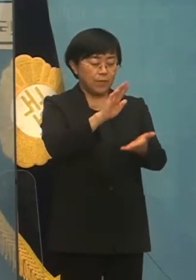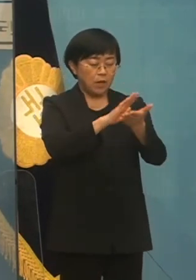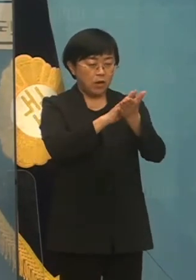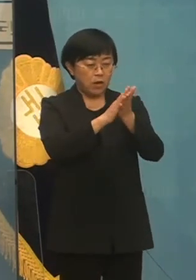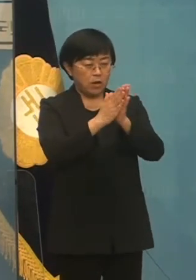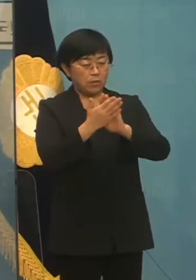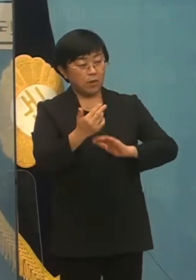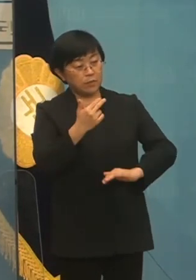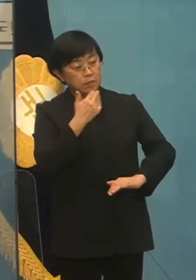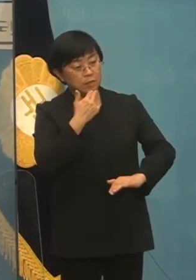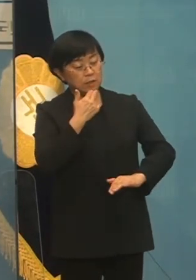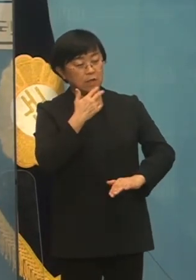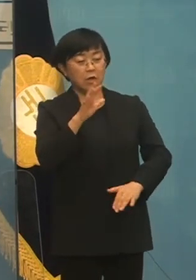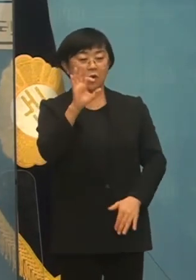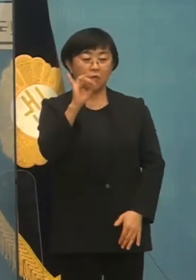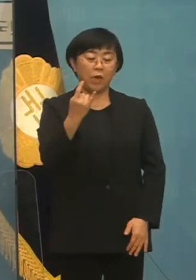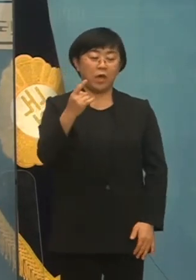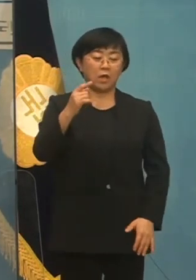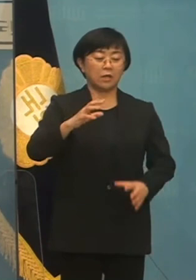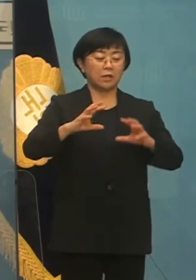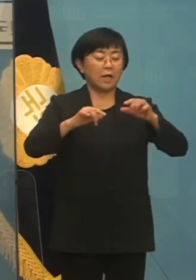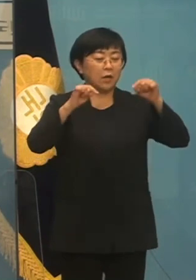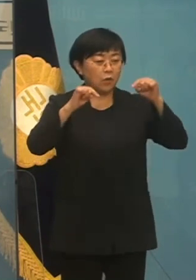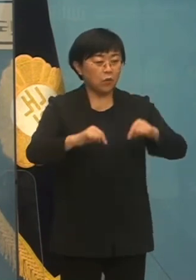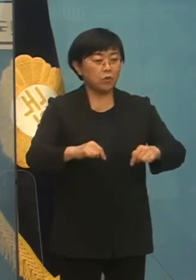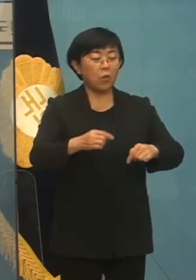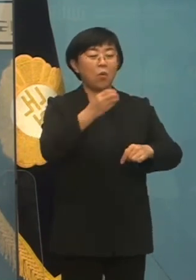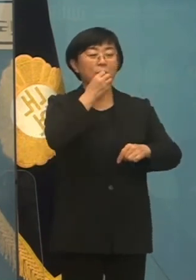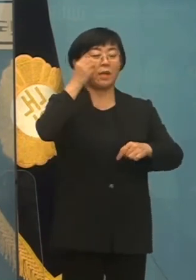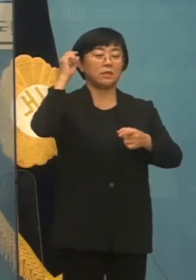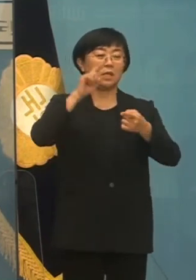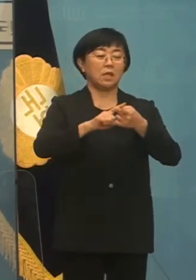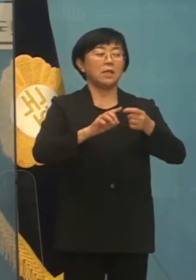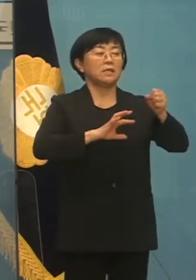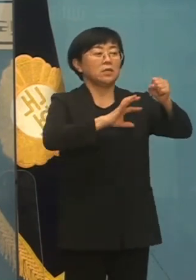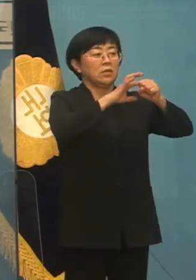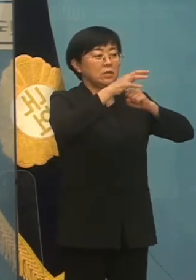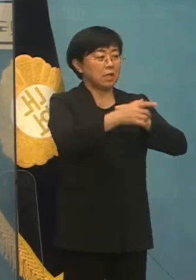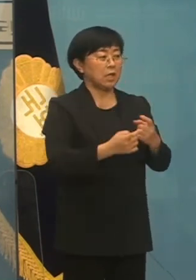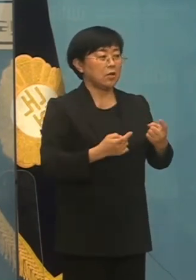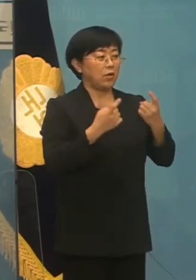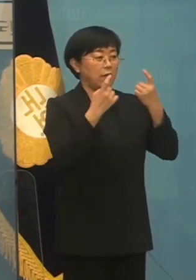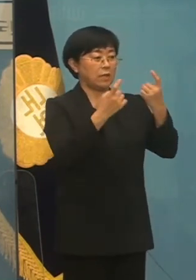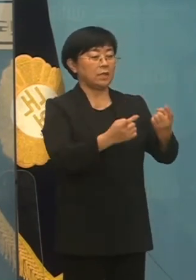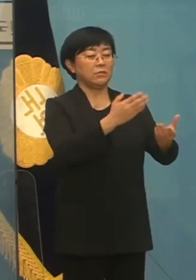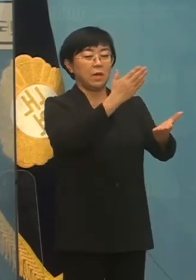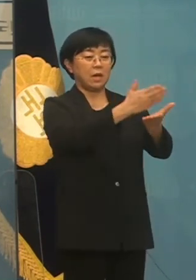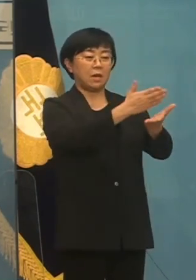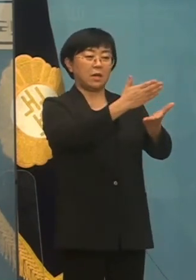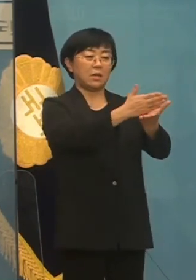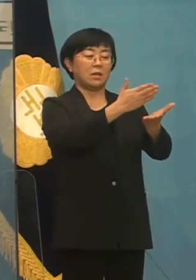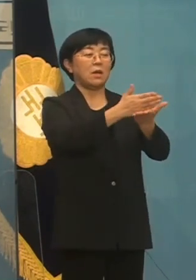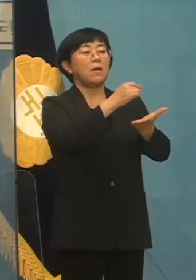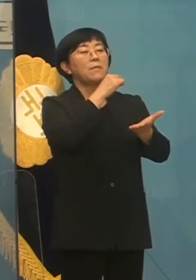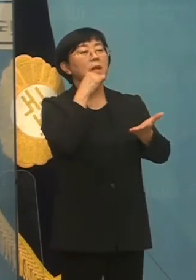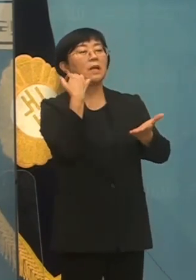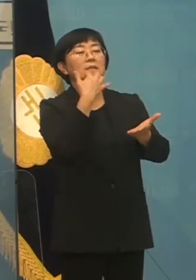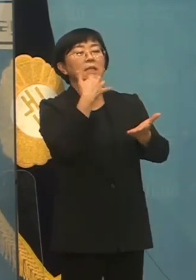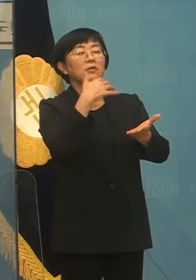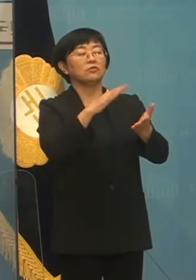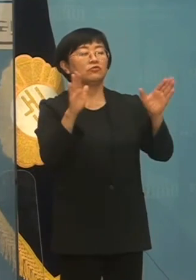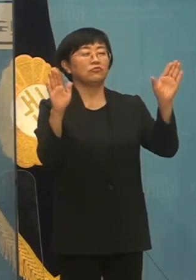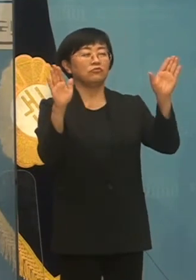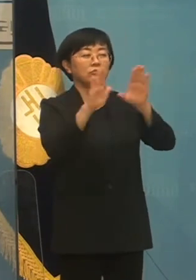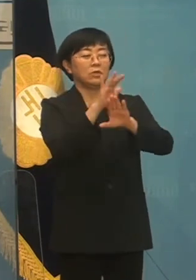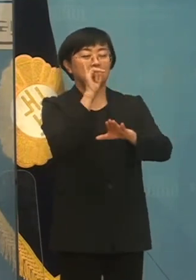않고 외무부 홈페이지에는 어떻게 되어 있냐면 전 세계 여행을 자제한다는 그런 빨간 층이 다 붙어